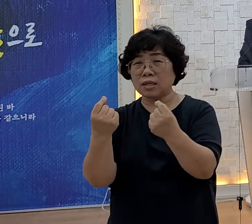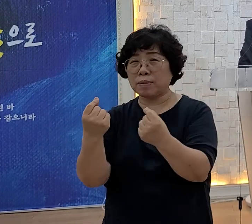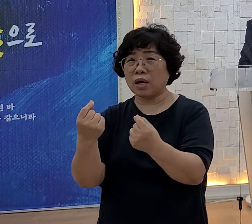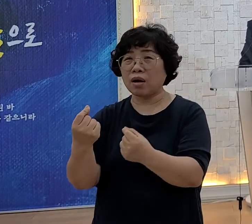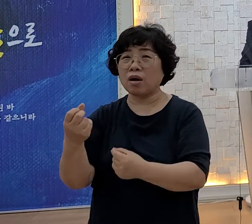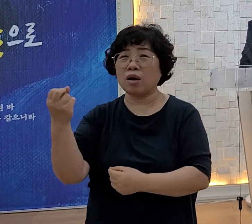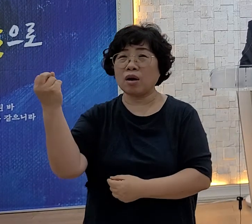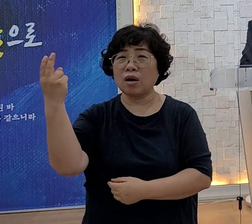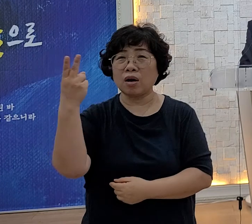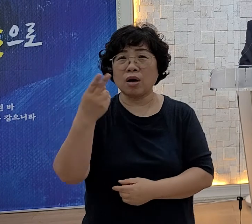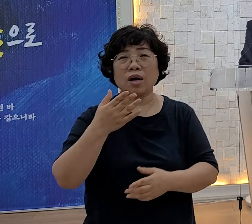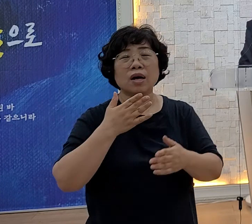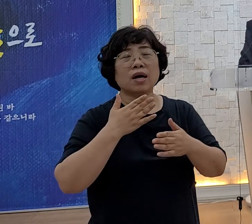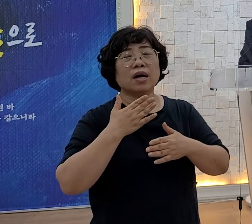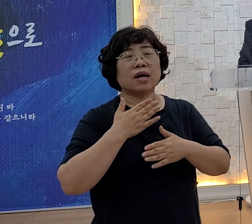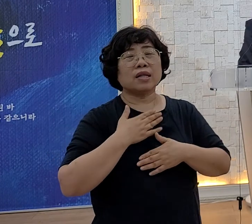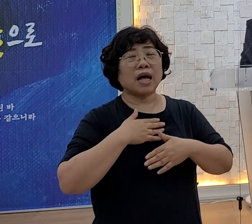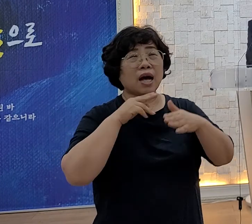반석이시요